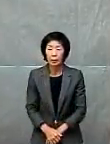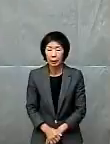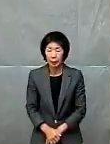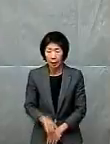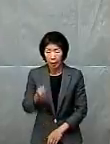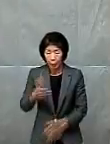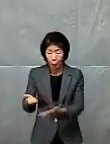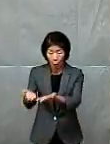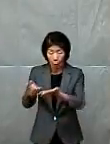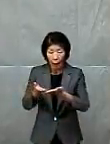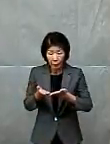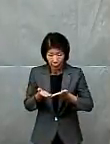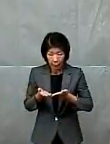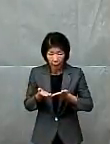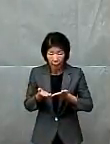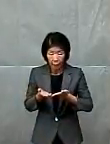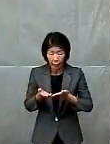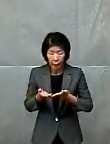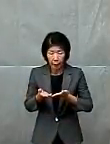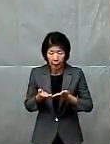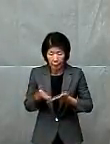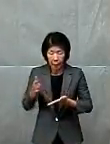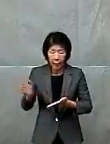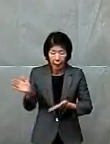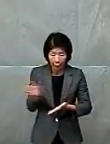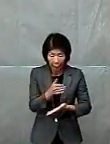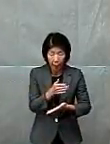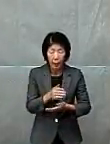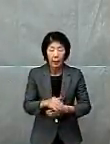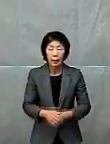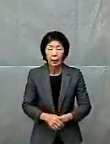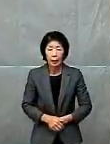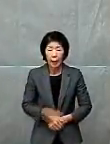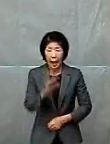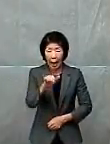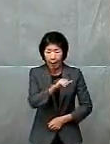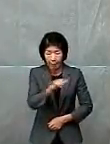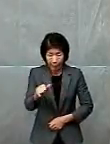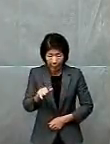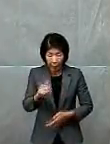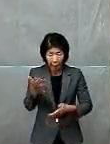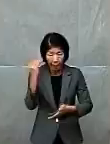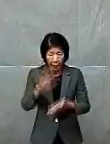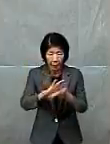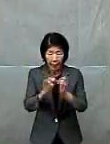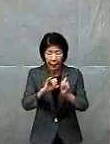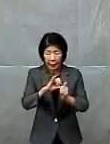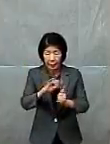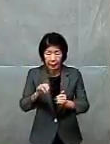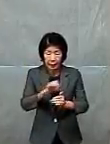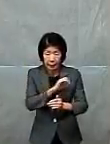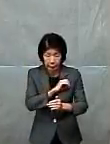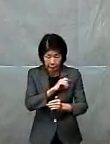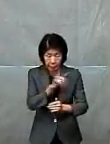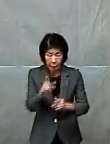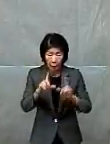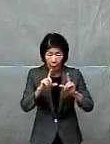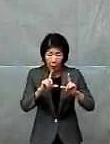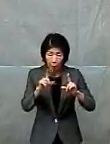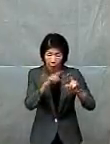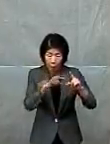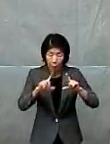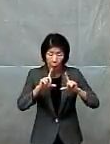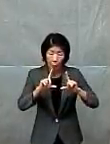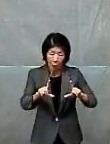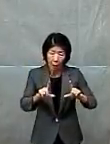それをいただいてですね、それから安倍元県議のその公表もござい